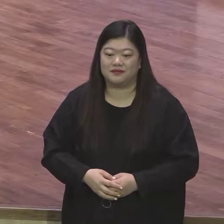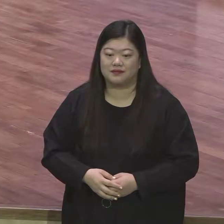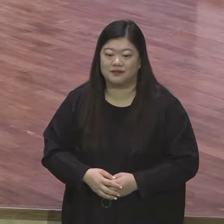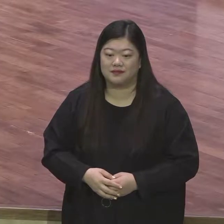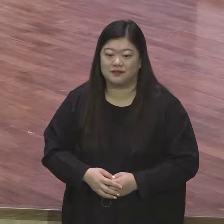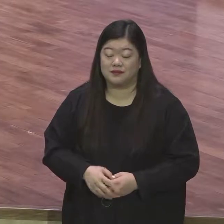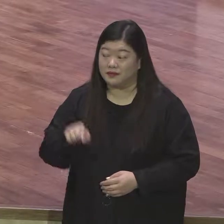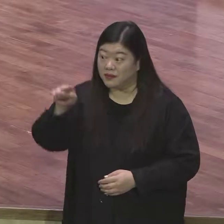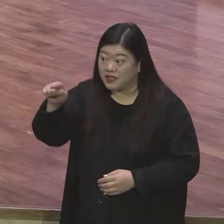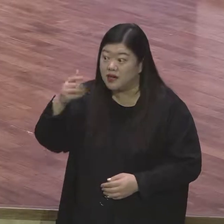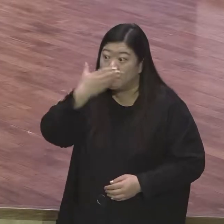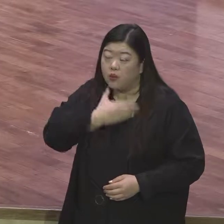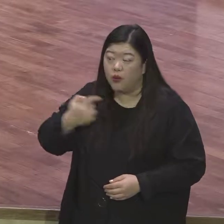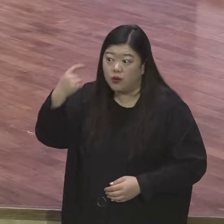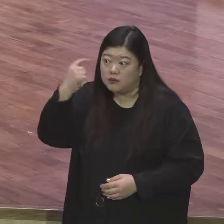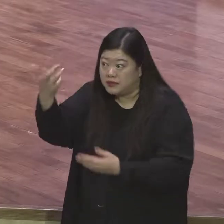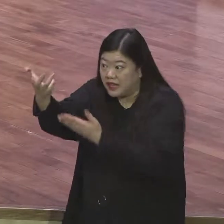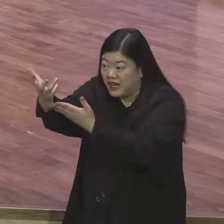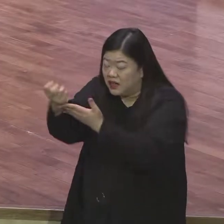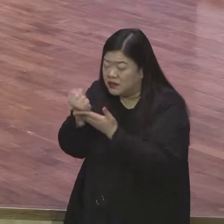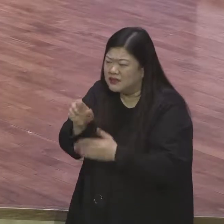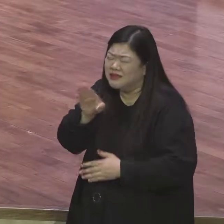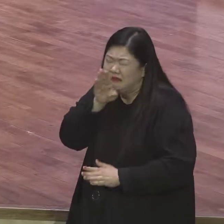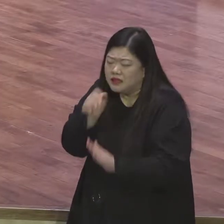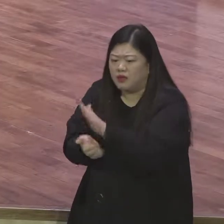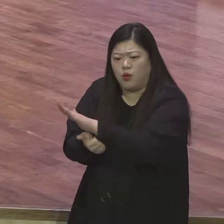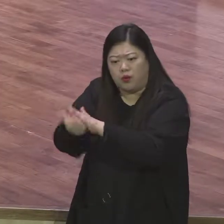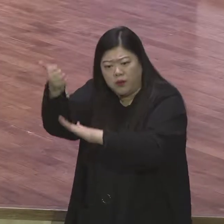그것이 나의 참 소망을 주는 것이다.